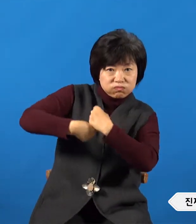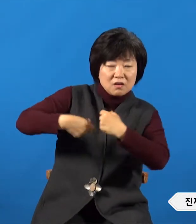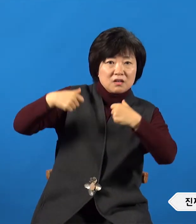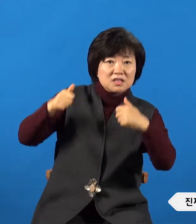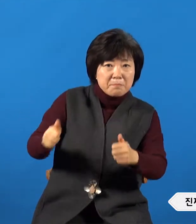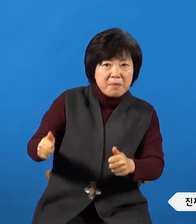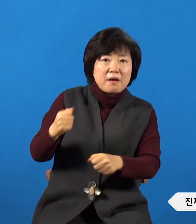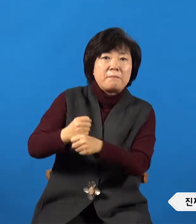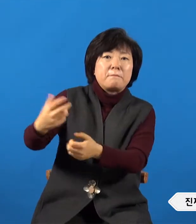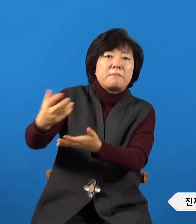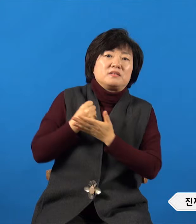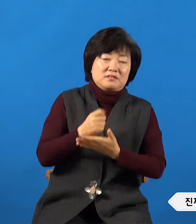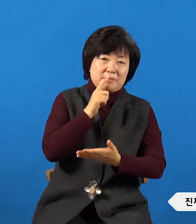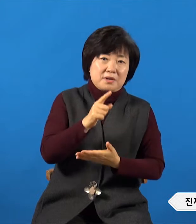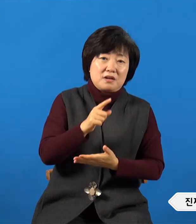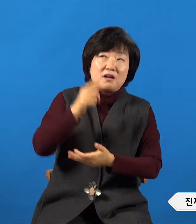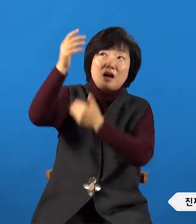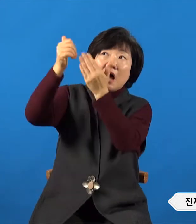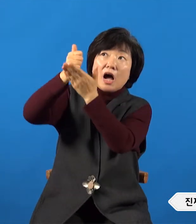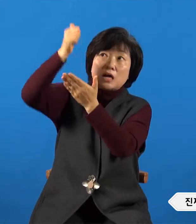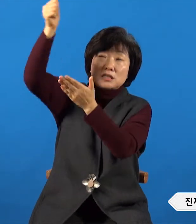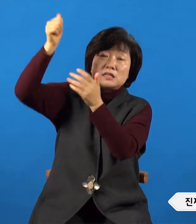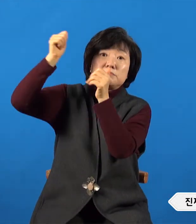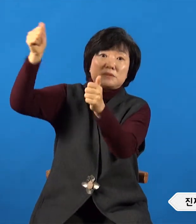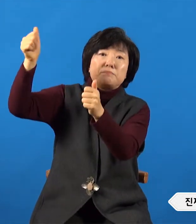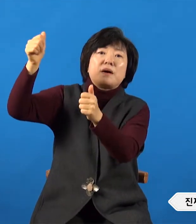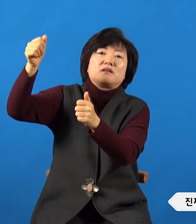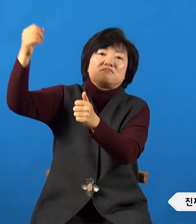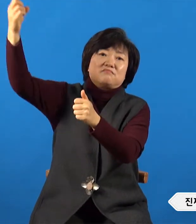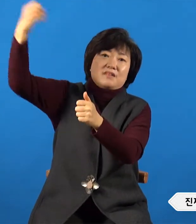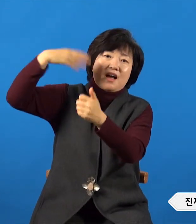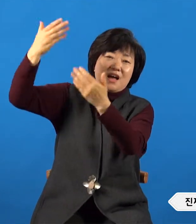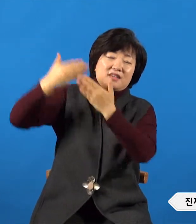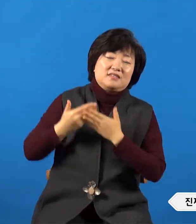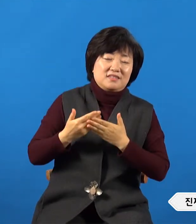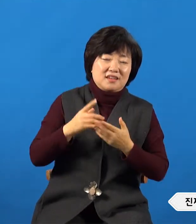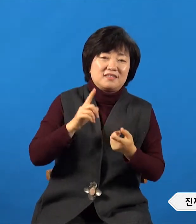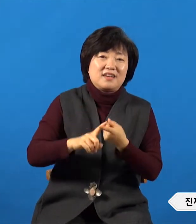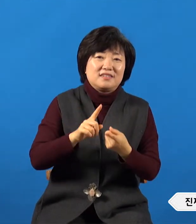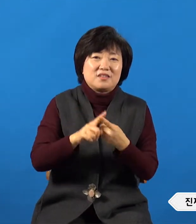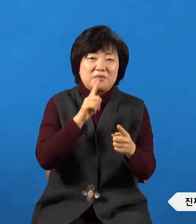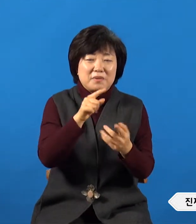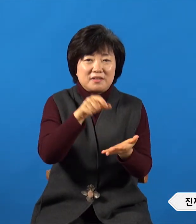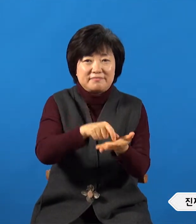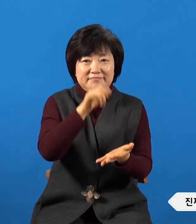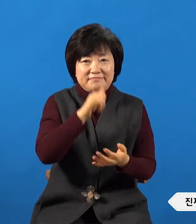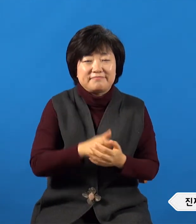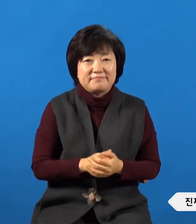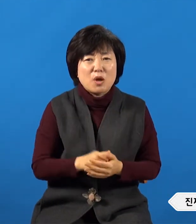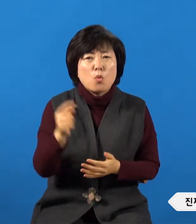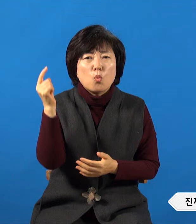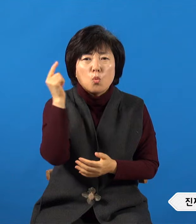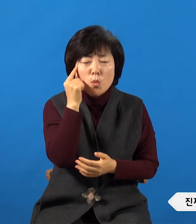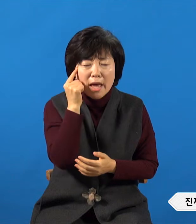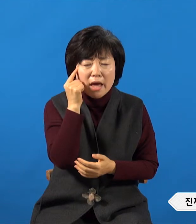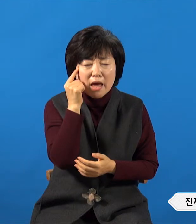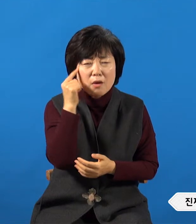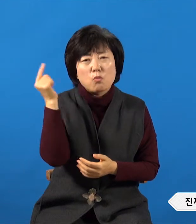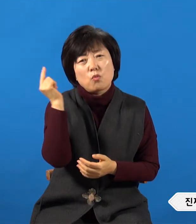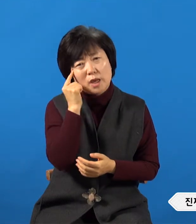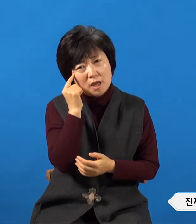말씀하시며 심판하시는 하나님에 대하여 말씀하고 계시다는 것입니다.